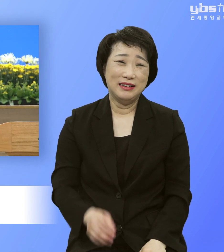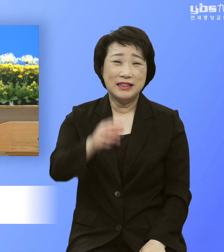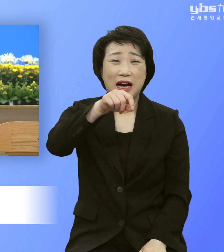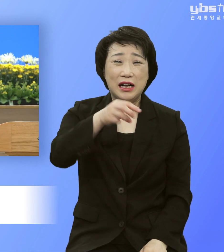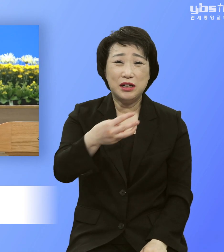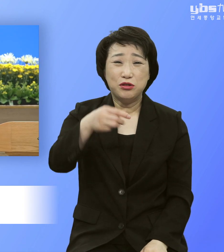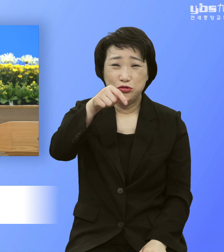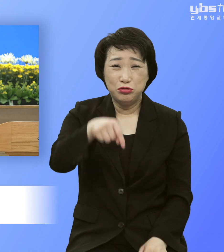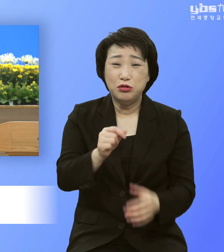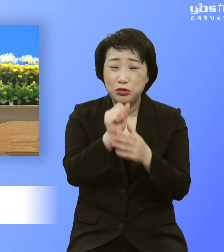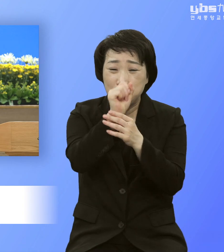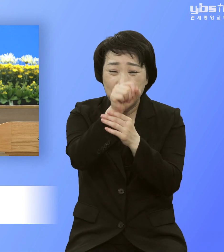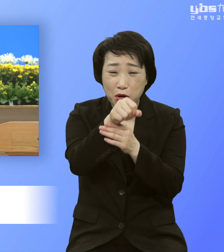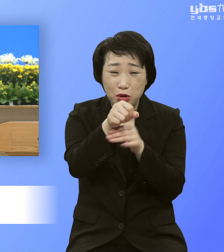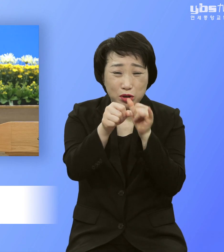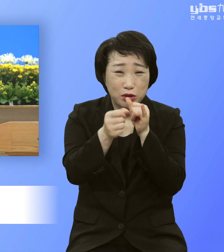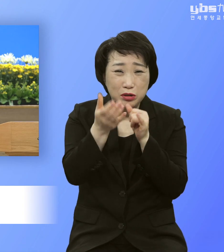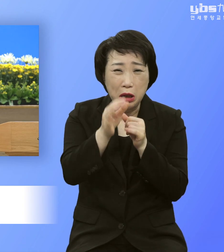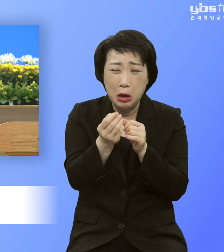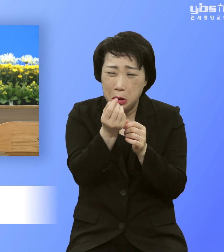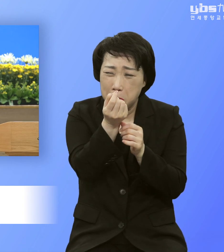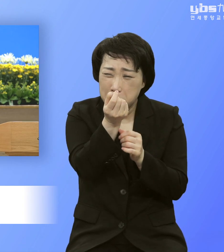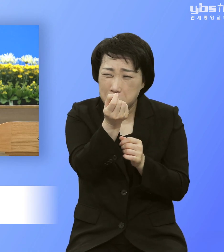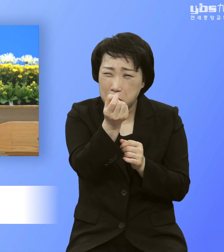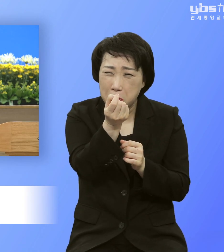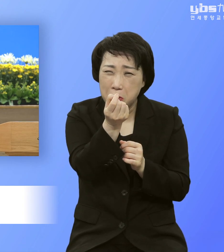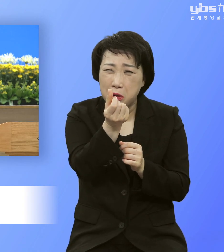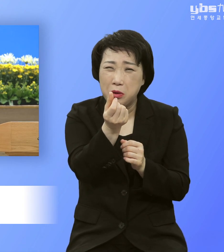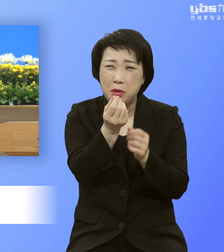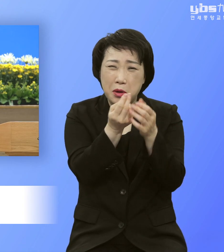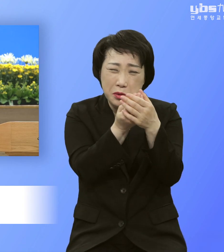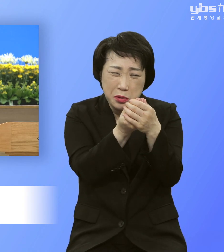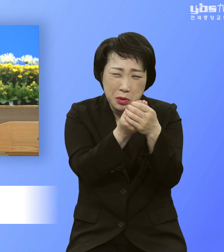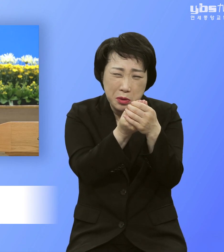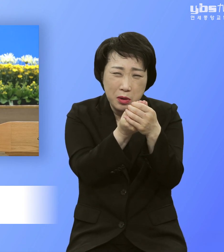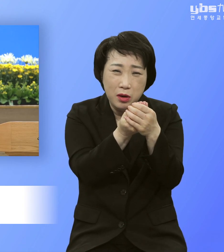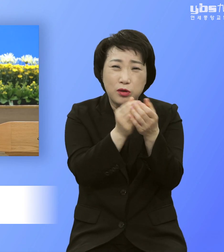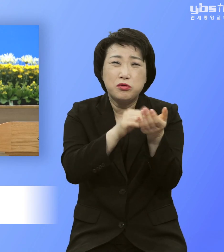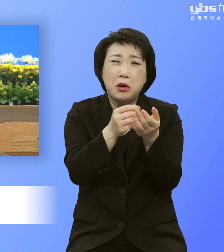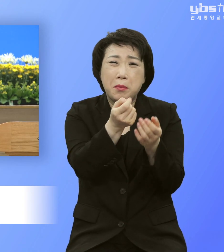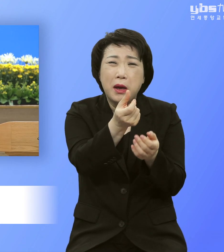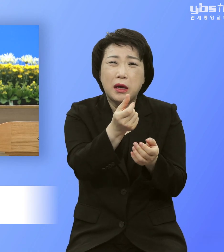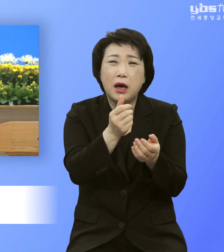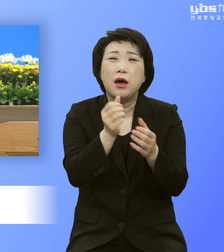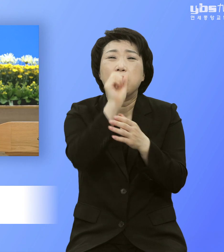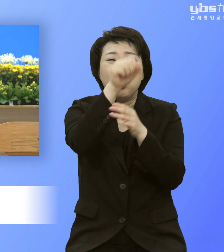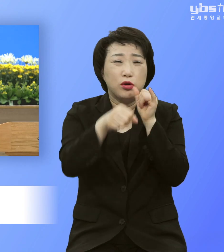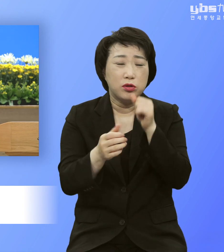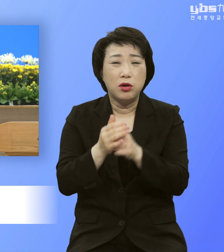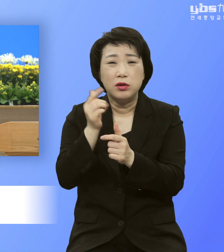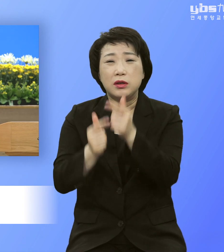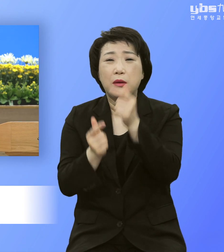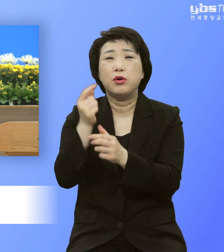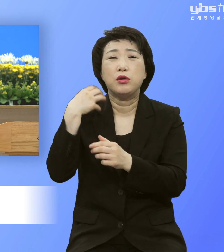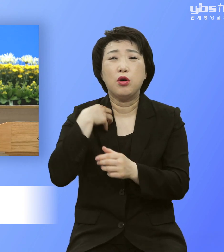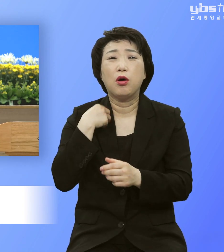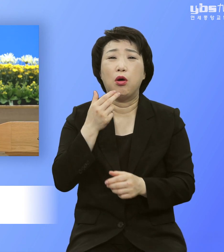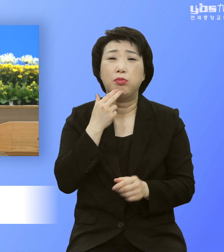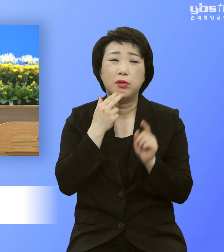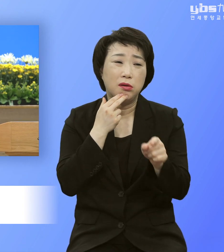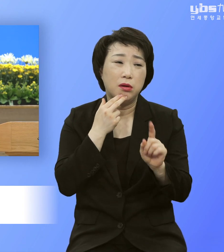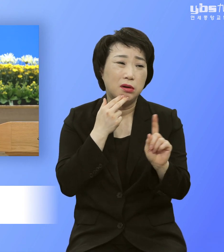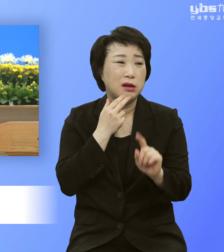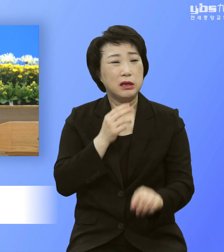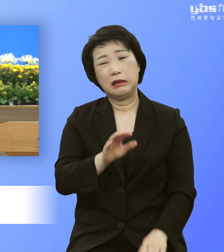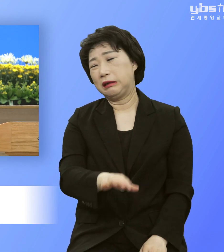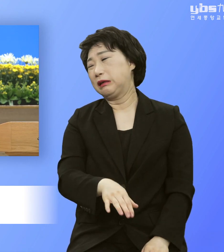살구가 열리기는 열리는데 조금 열려. 가치를 못 이어. 나무 가치를 못 이어. 이건